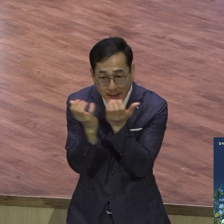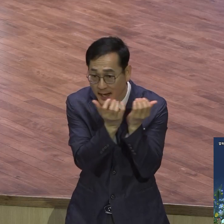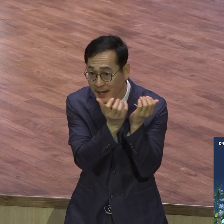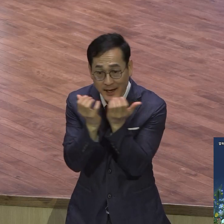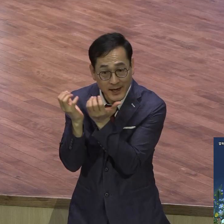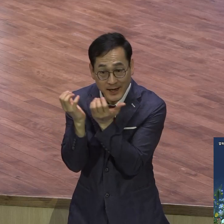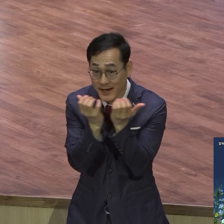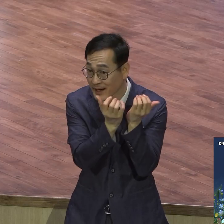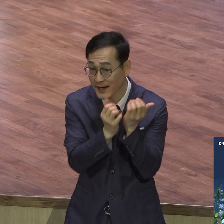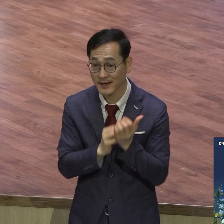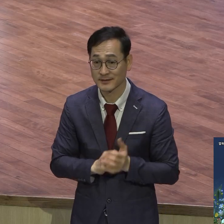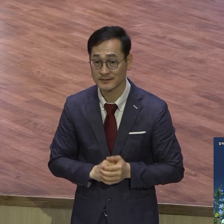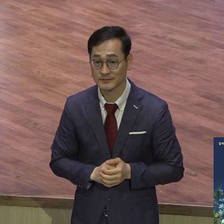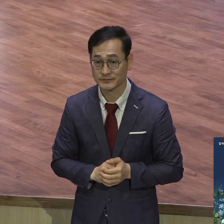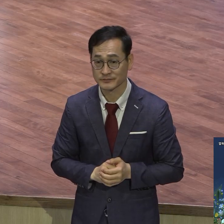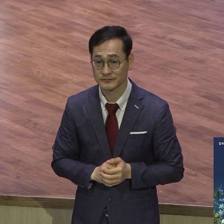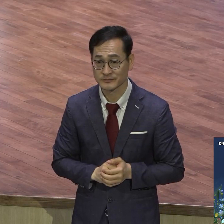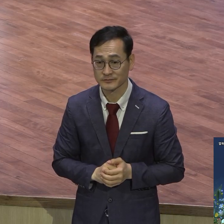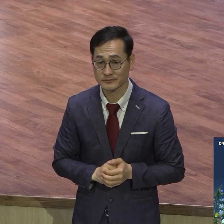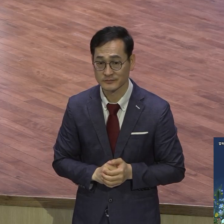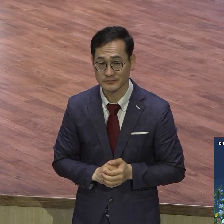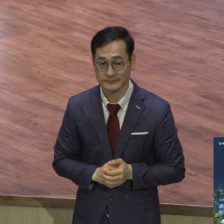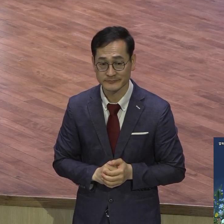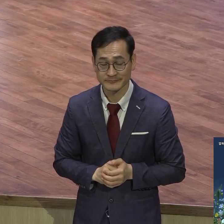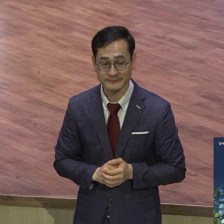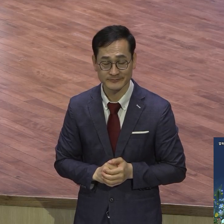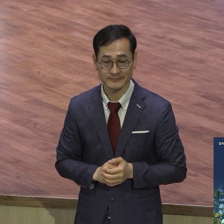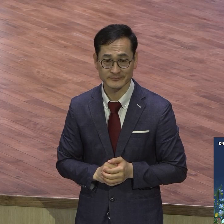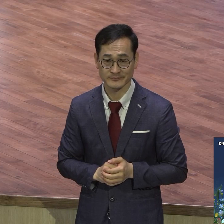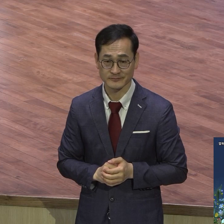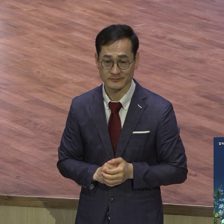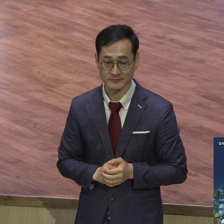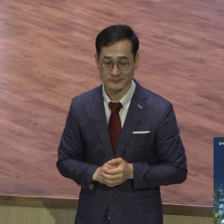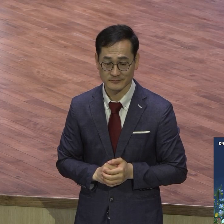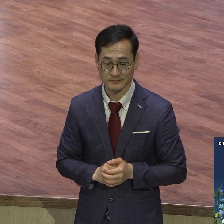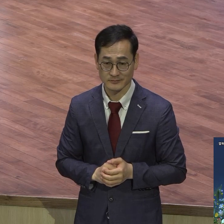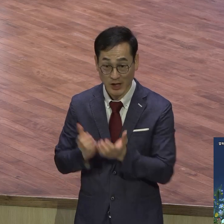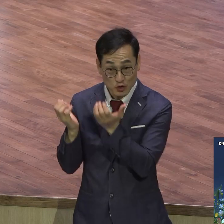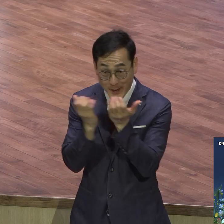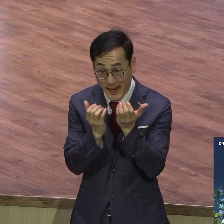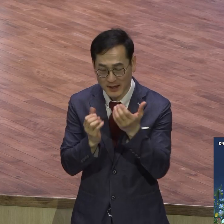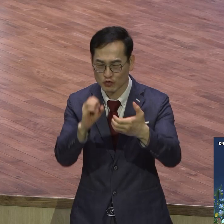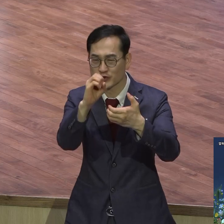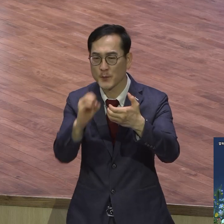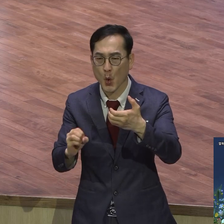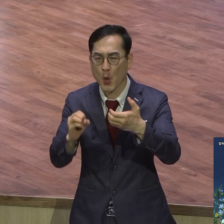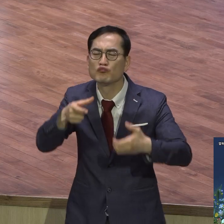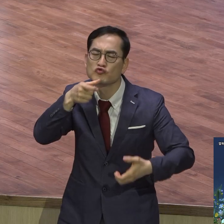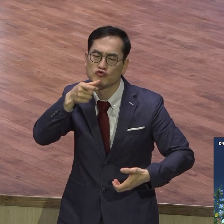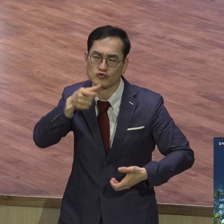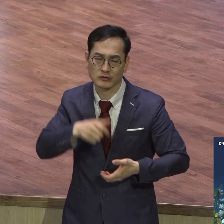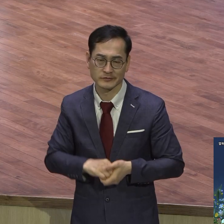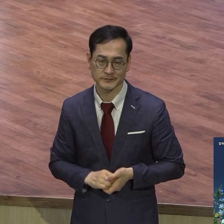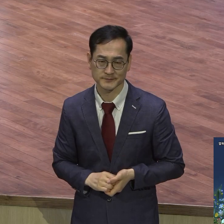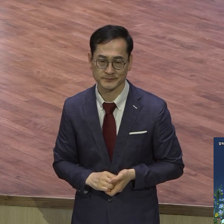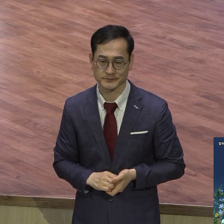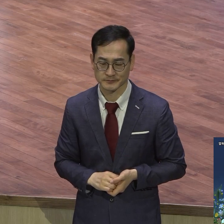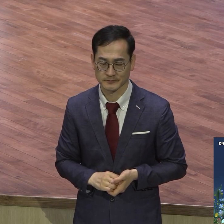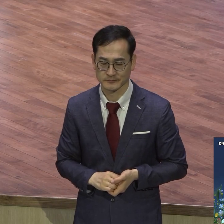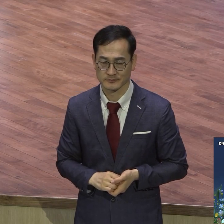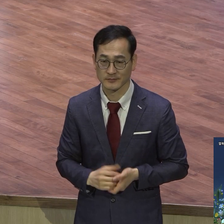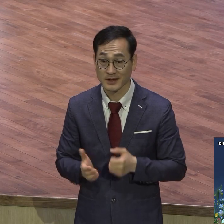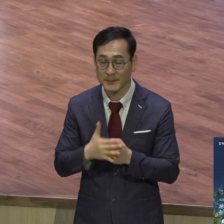수박은 90% 이상이 그렇게 물로 되어있죠. 아주 수분이 많기 때문에